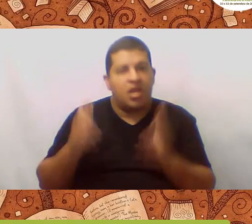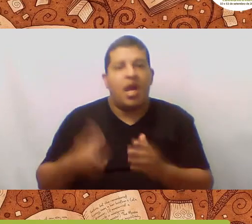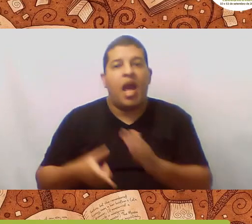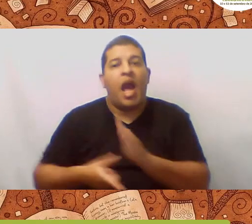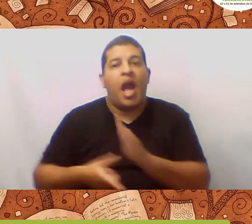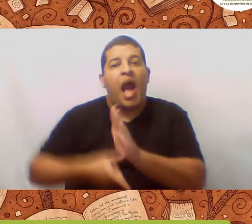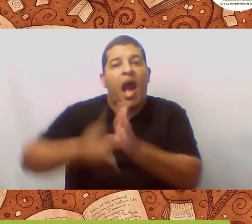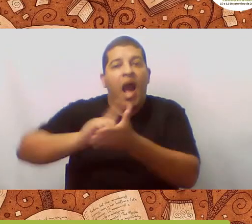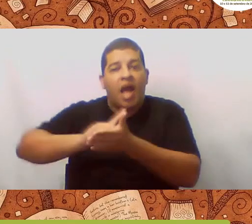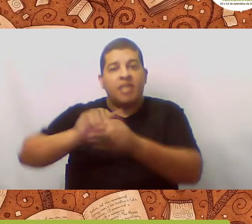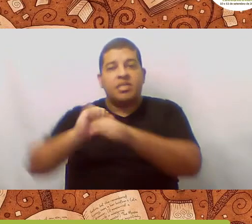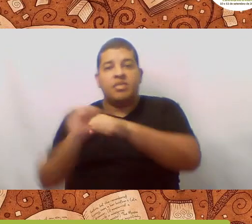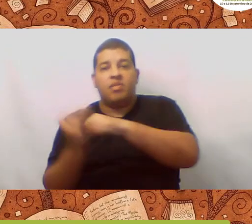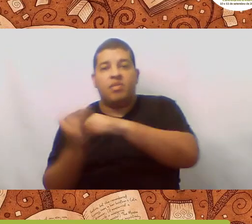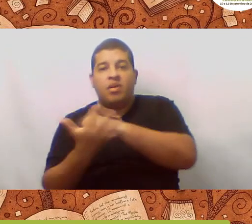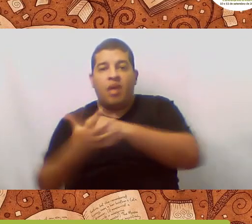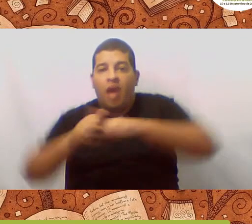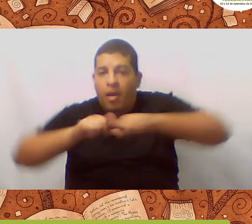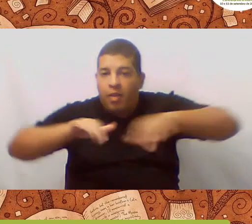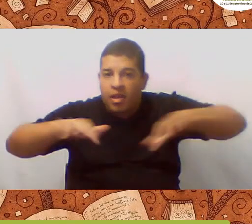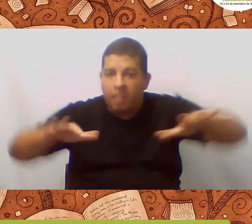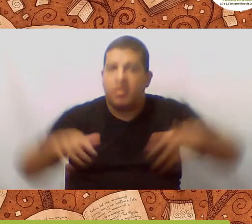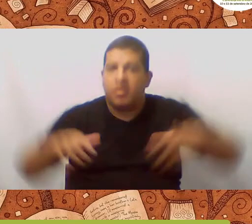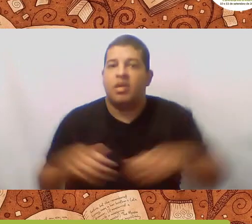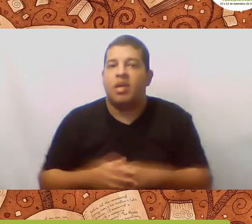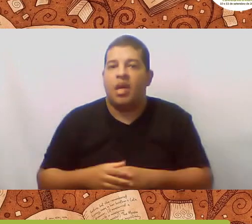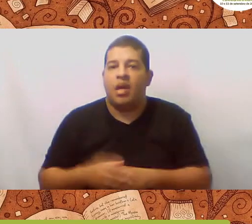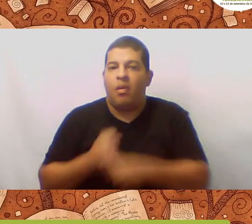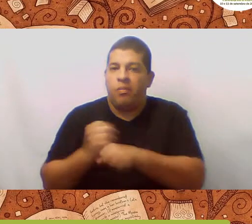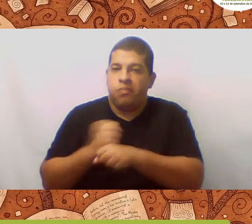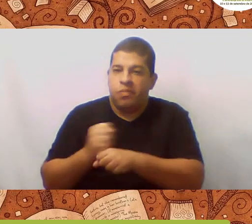pandemia, nas duas últimas décadas, né,